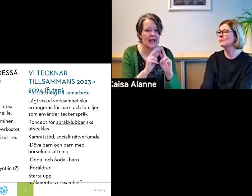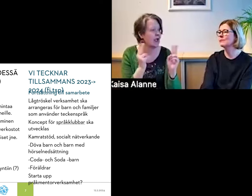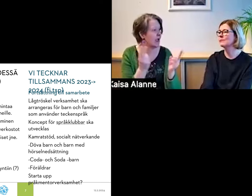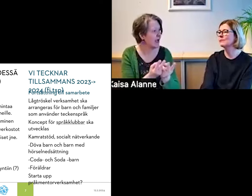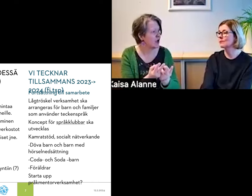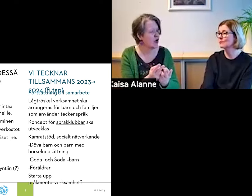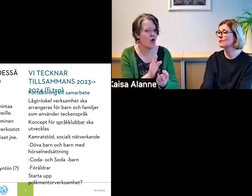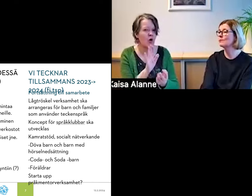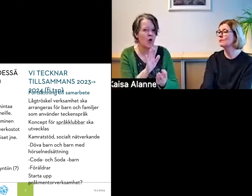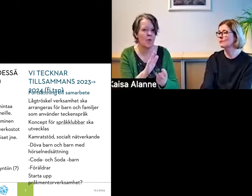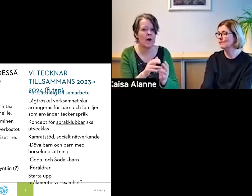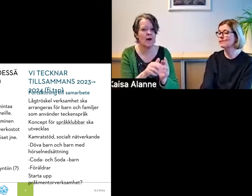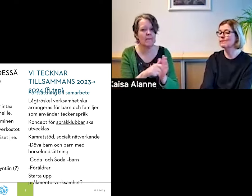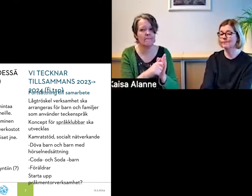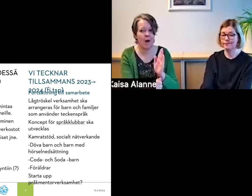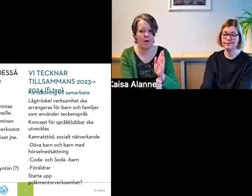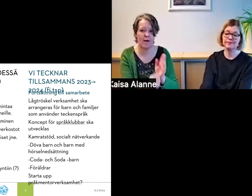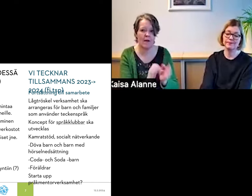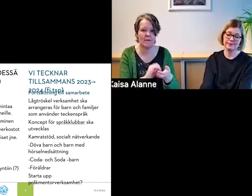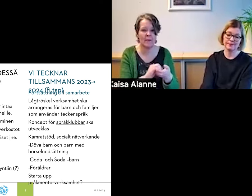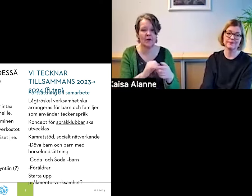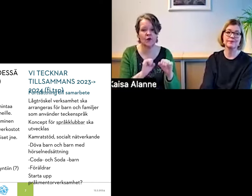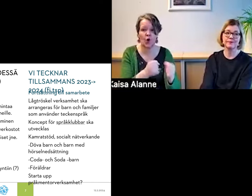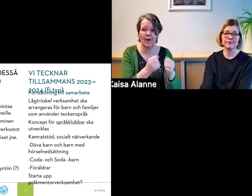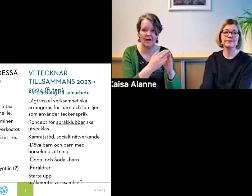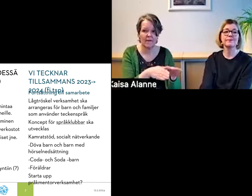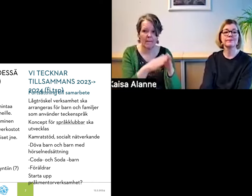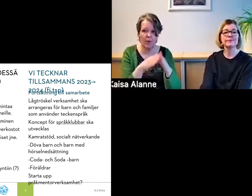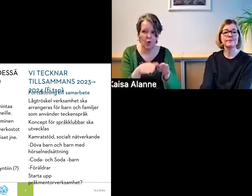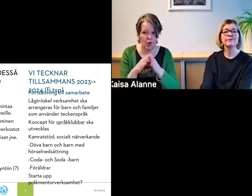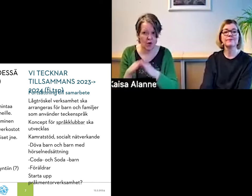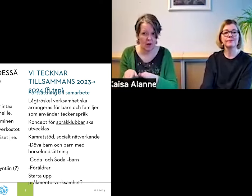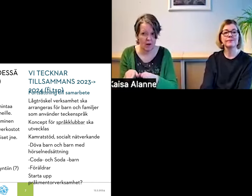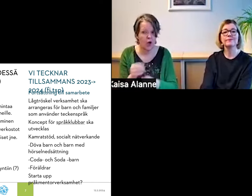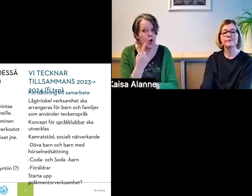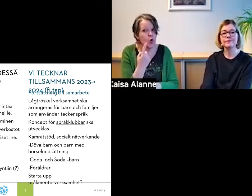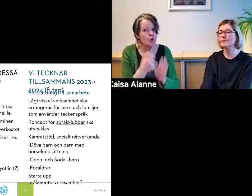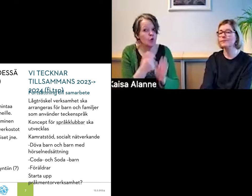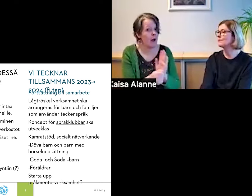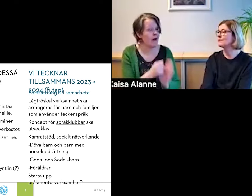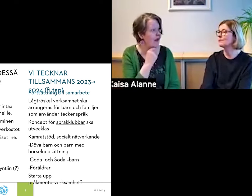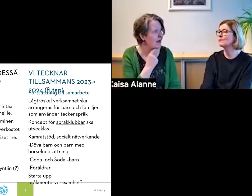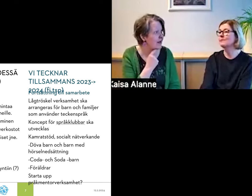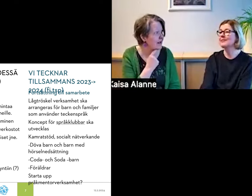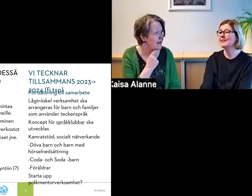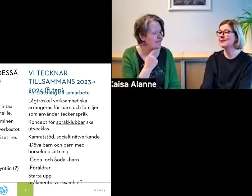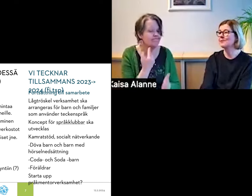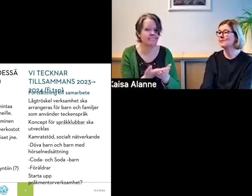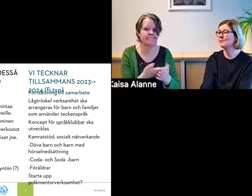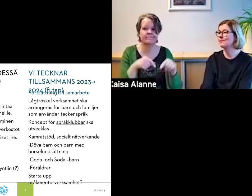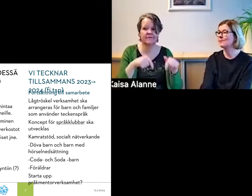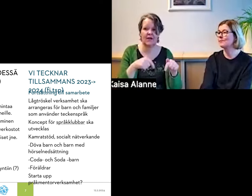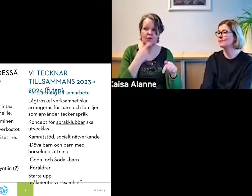lapset, että miten me saataisiin sitten yhdistyksille ja kentälle luotua esimerkiksi kielikerhomalle tai ylipäänsä kerhotoiminnan